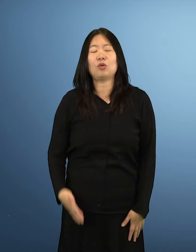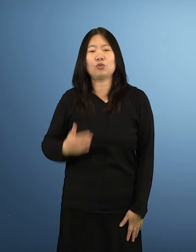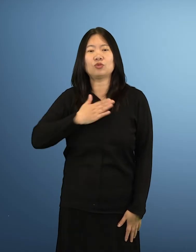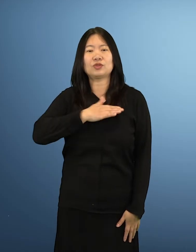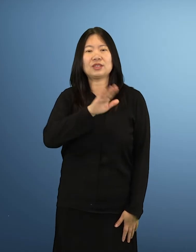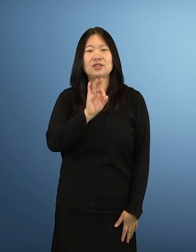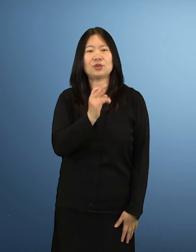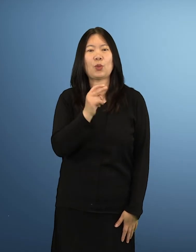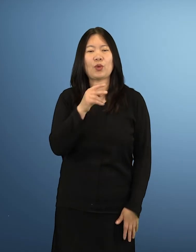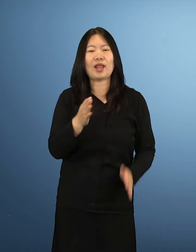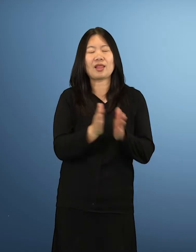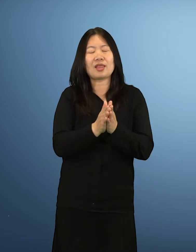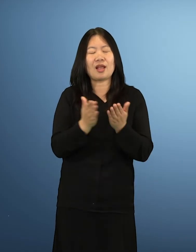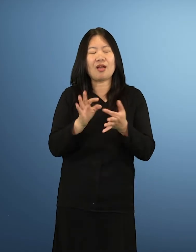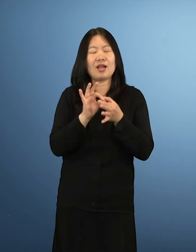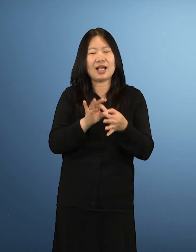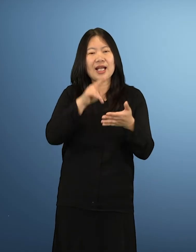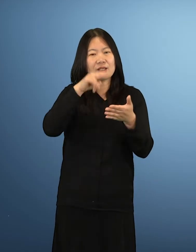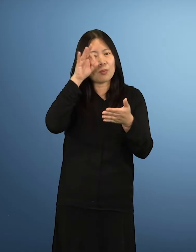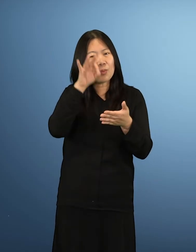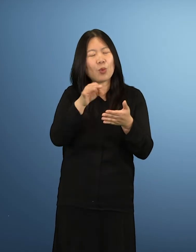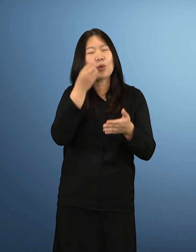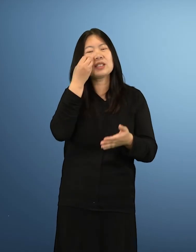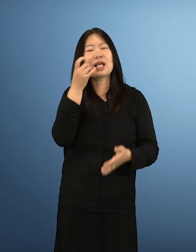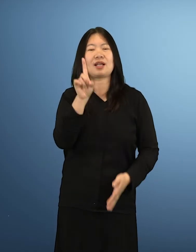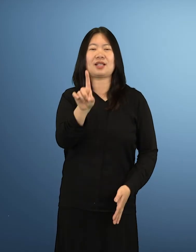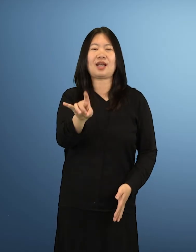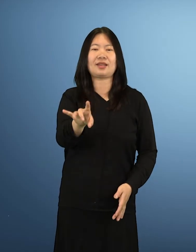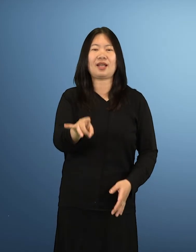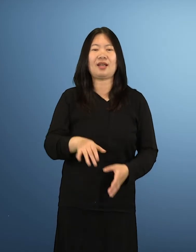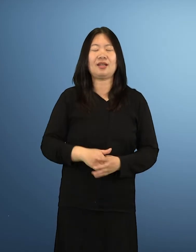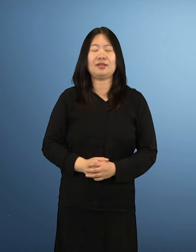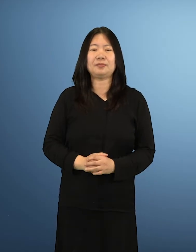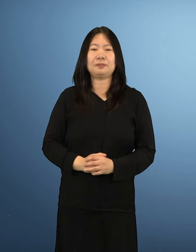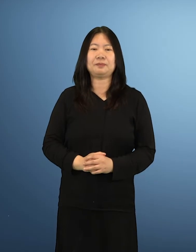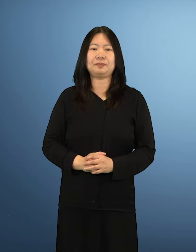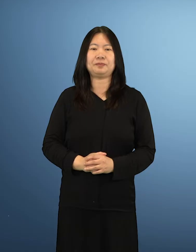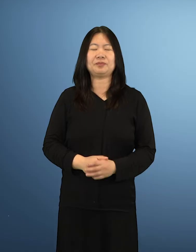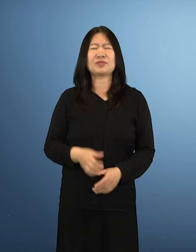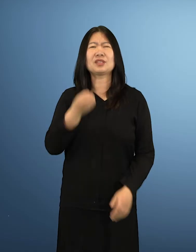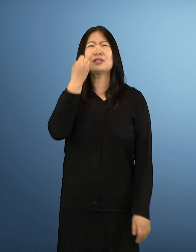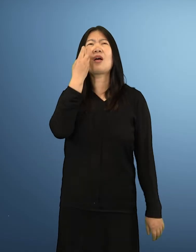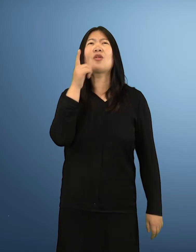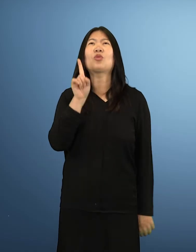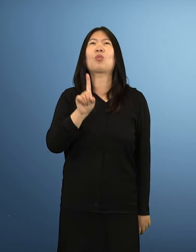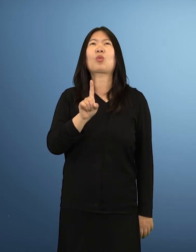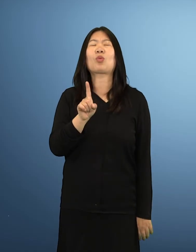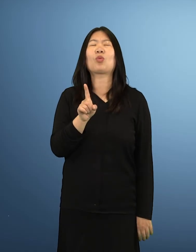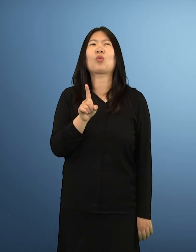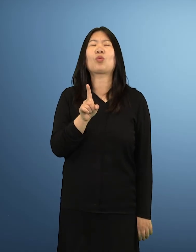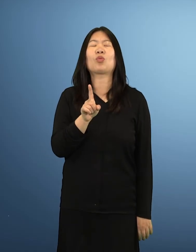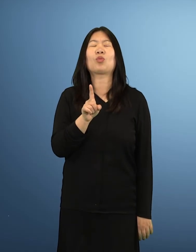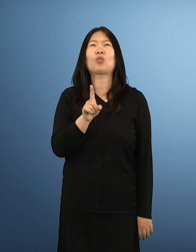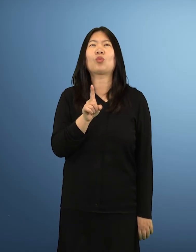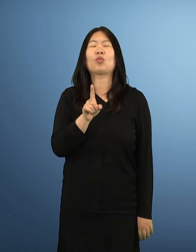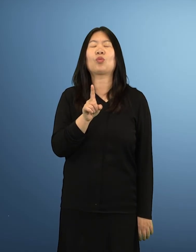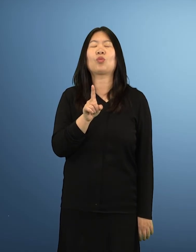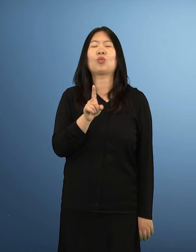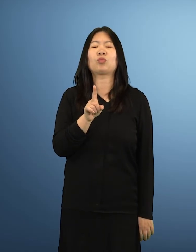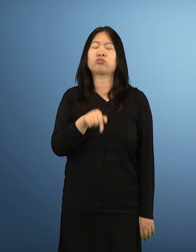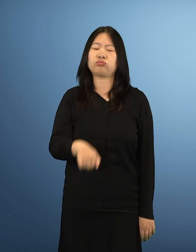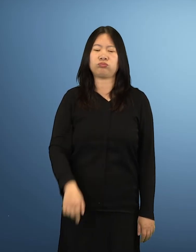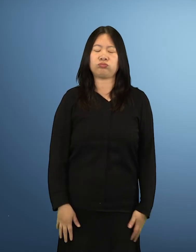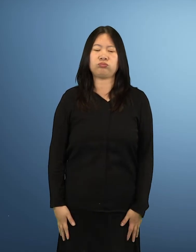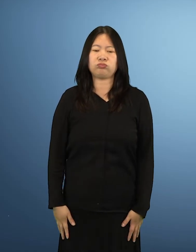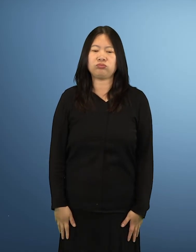우리가 요엘서를 유심히 읽다 보면 참 이상한 게 하나 있어요. 그 이상한 게 뭐냐 하면 이